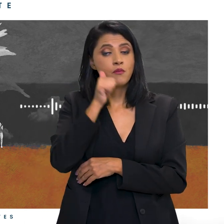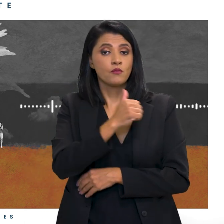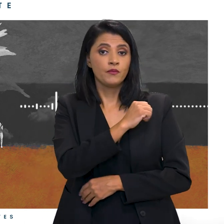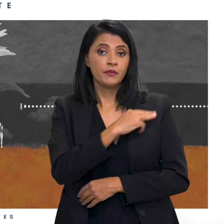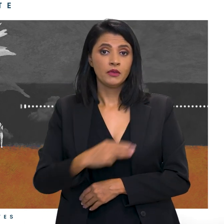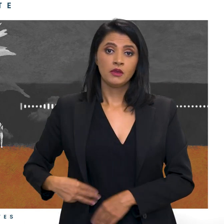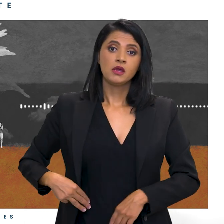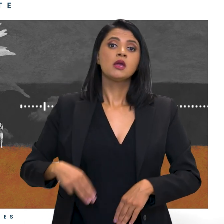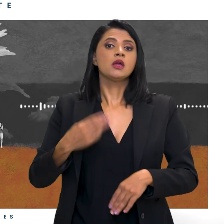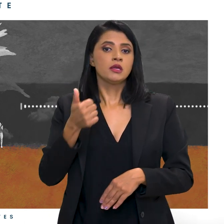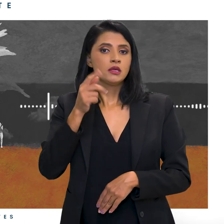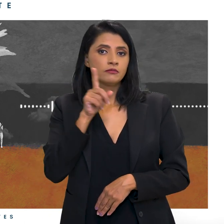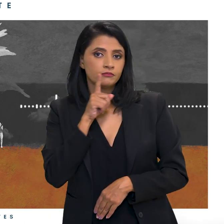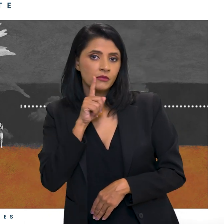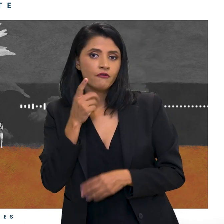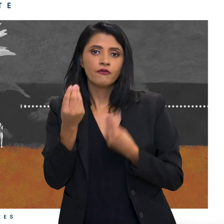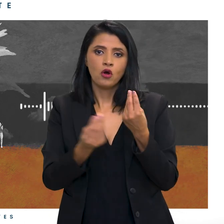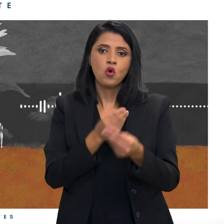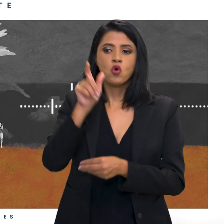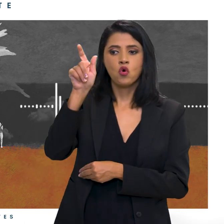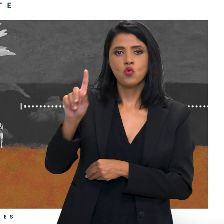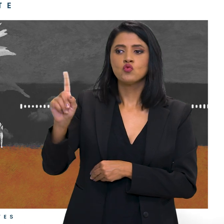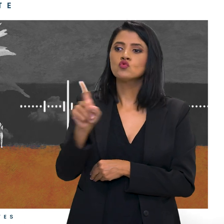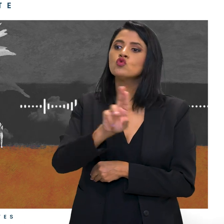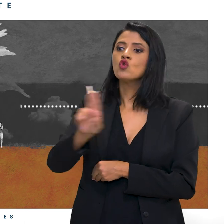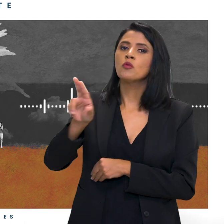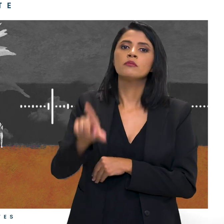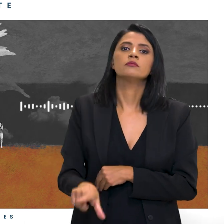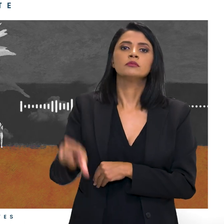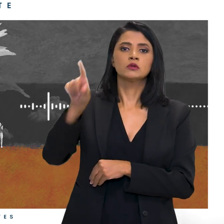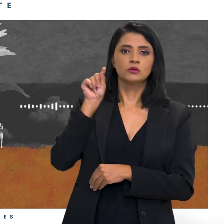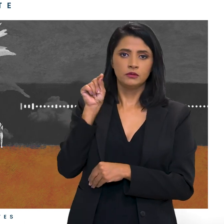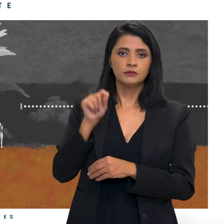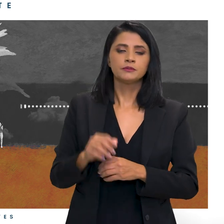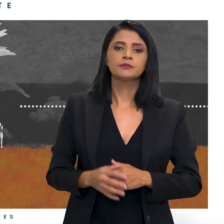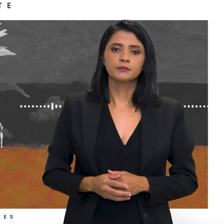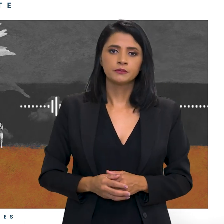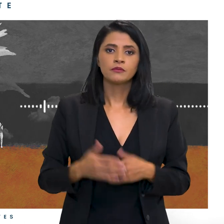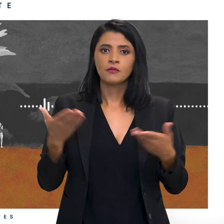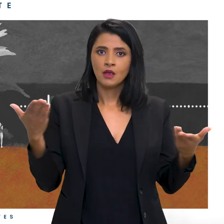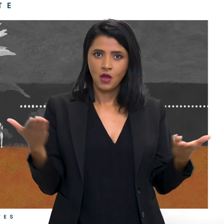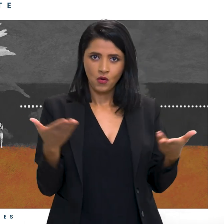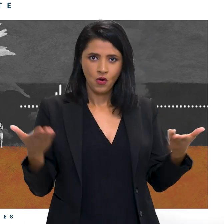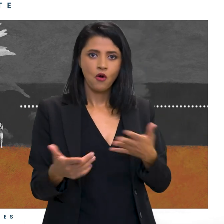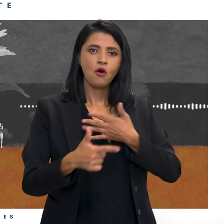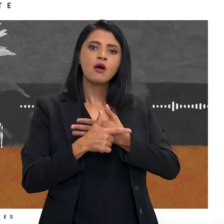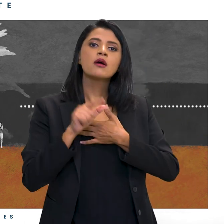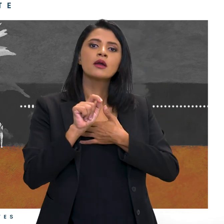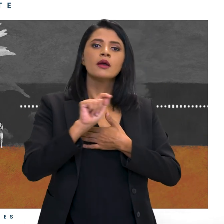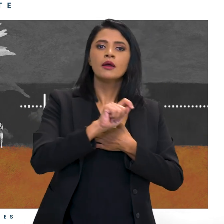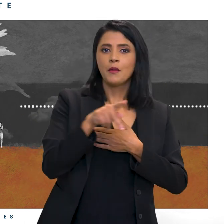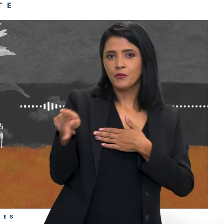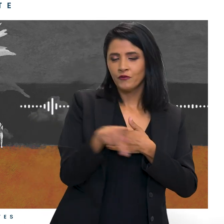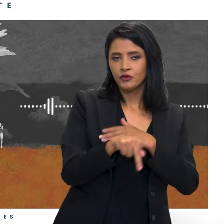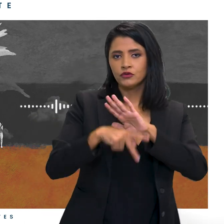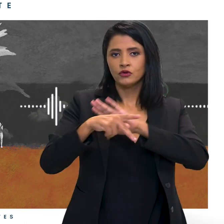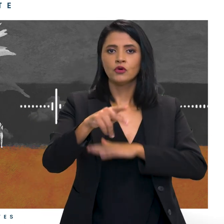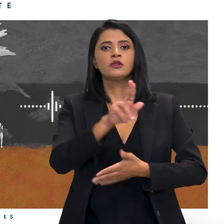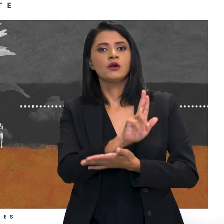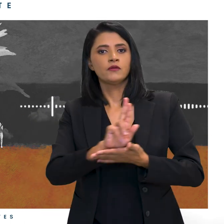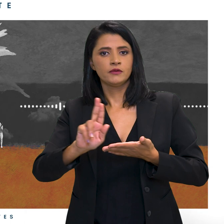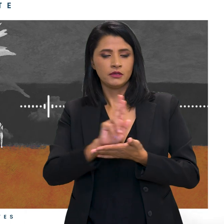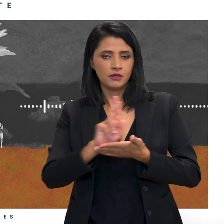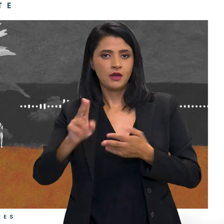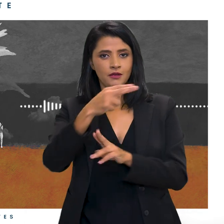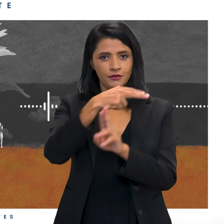Nízia Trindade tinha falado para a gente que o nome ainda seria escolhido. Atualmente, quem está na função é o professor